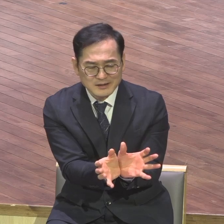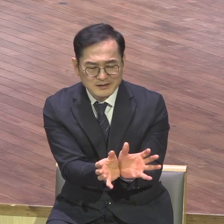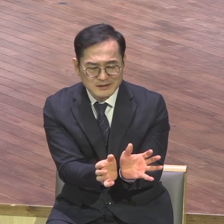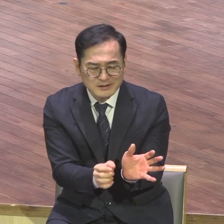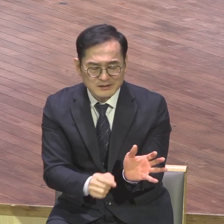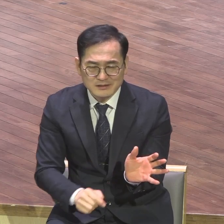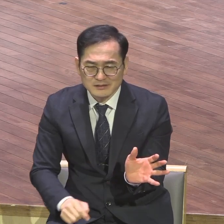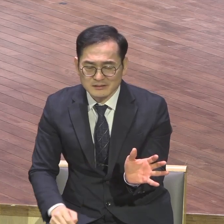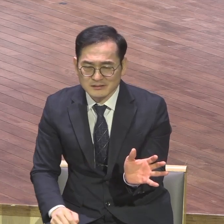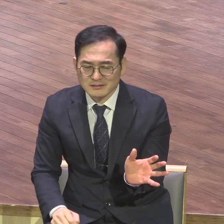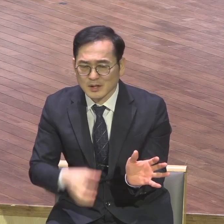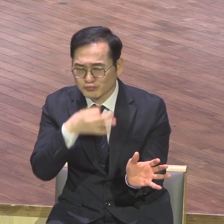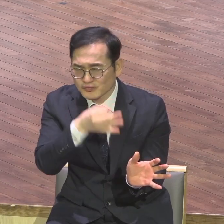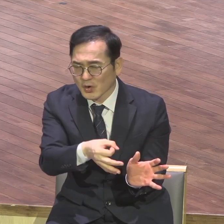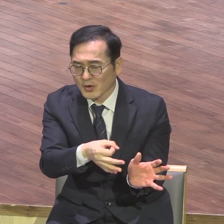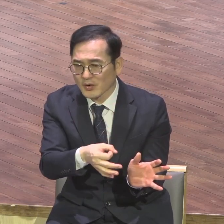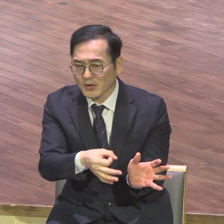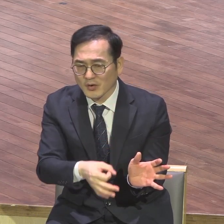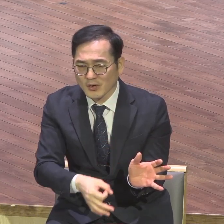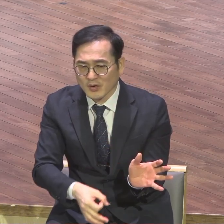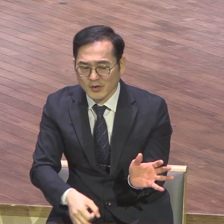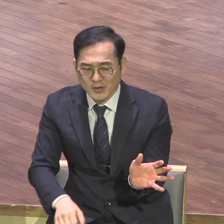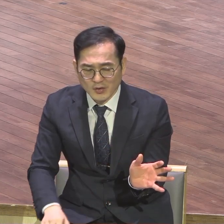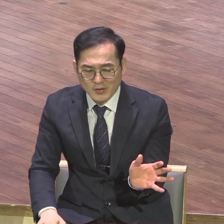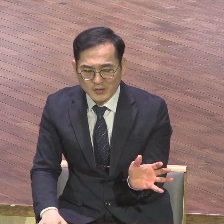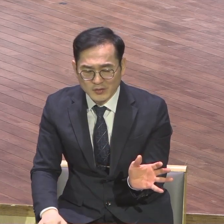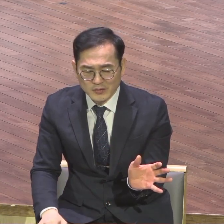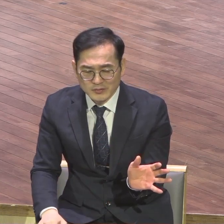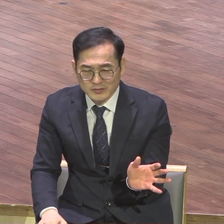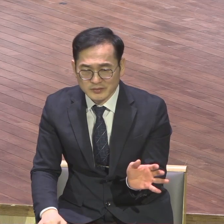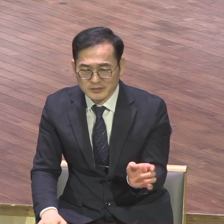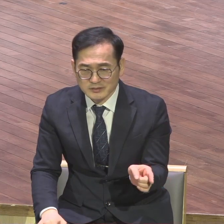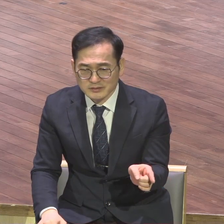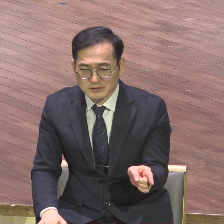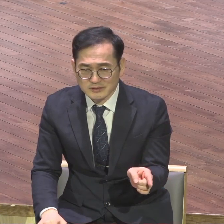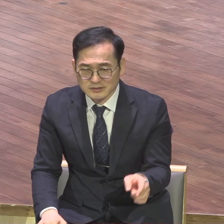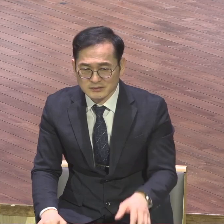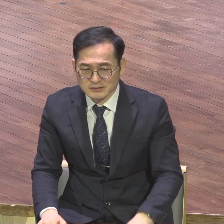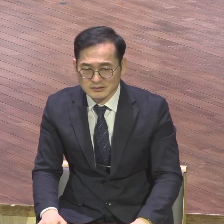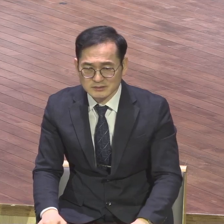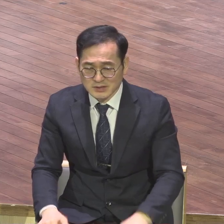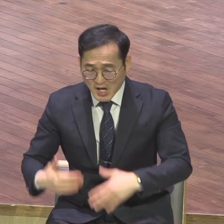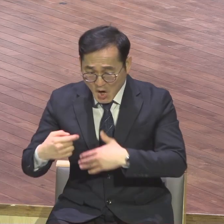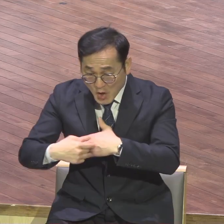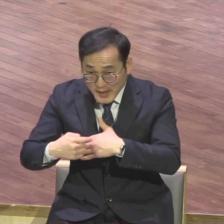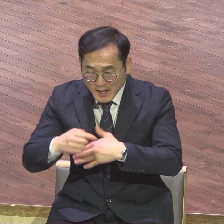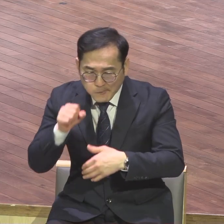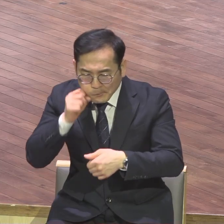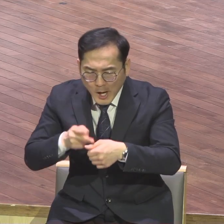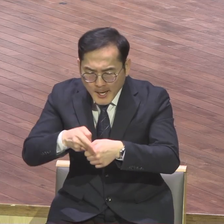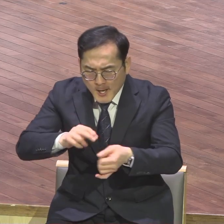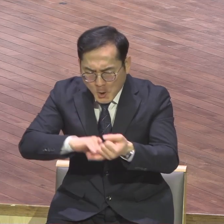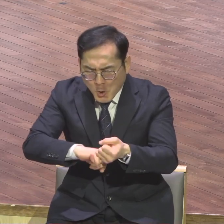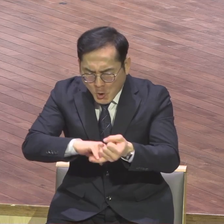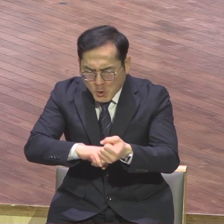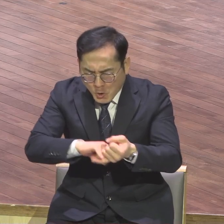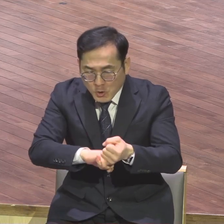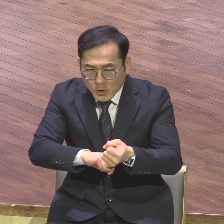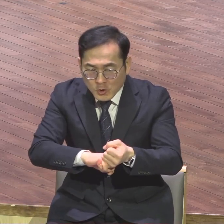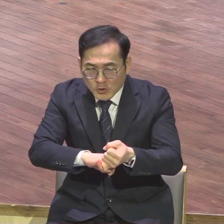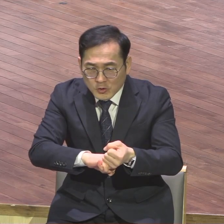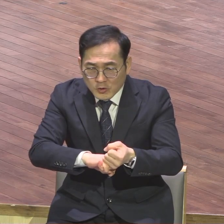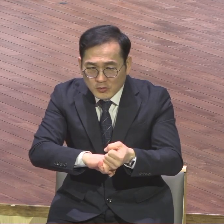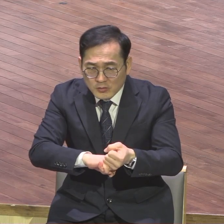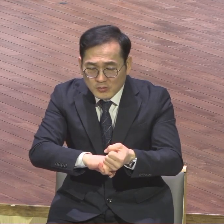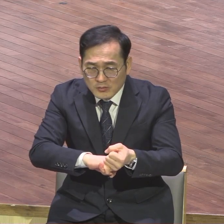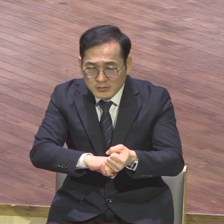손할례당. 거짓 할례자들을 형식적인 할례를 주장하는 자들인데 빌립보 교회에서는요. 다 이방인